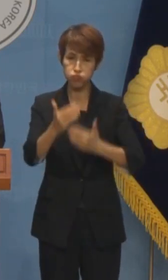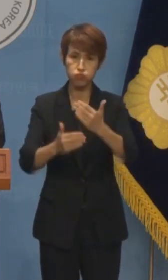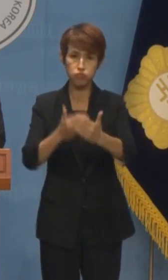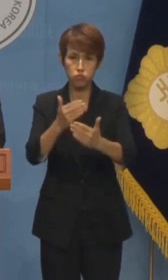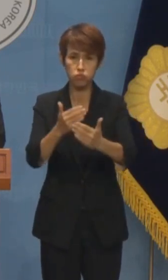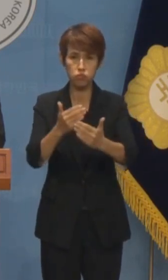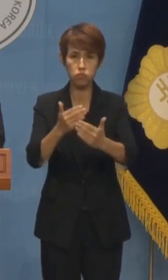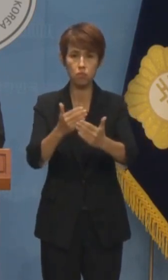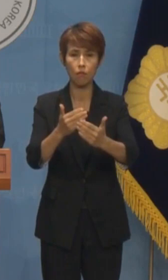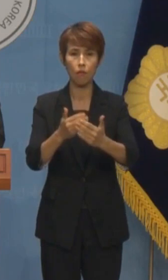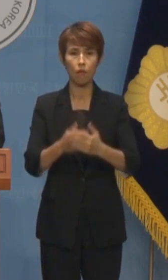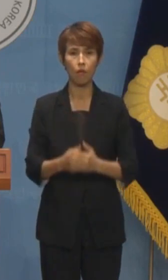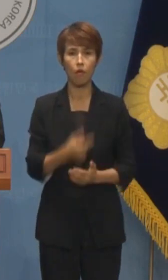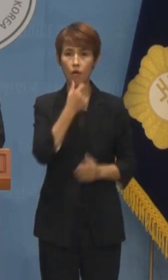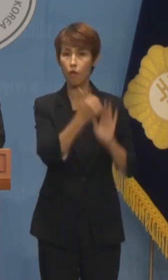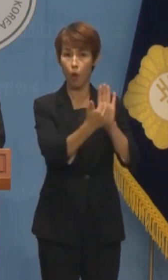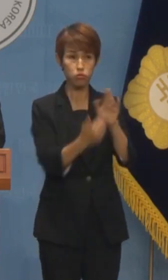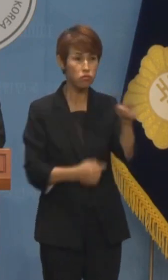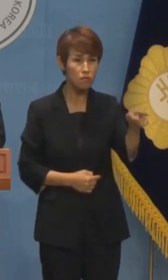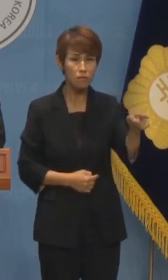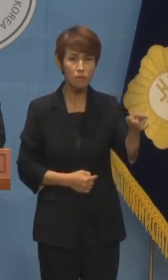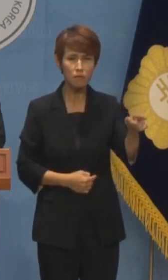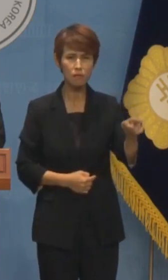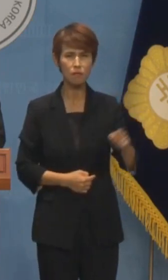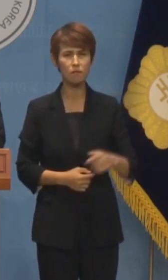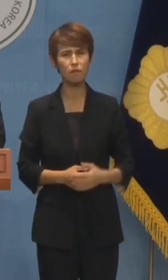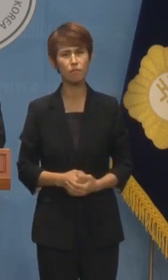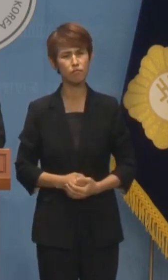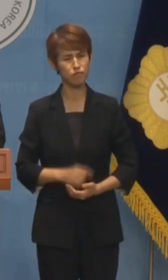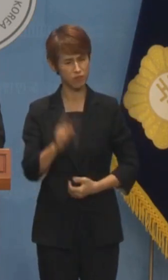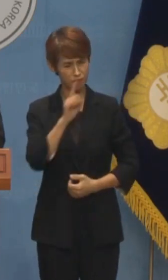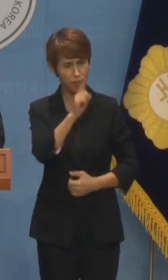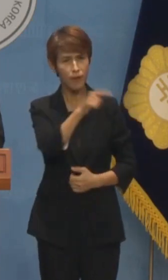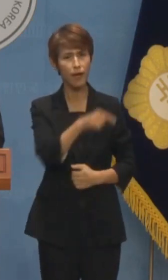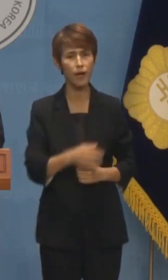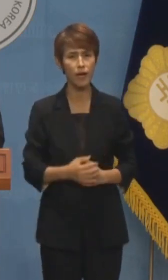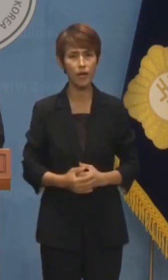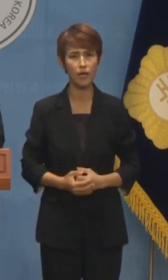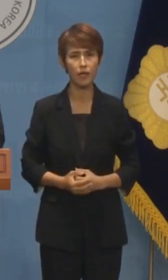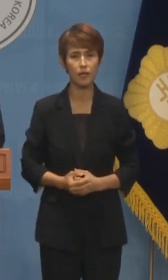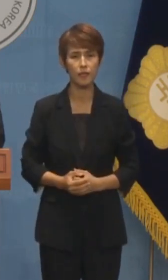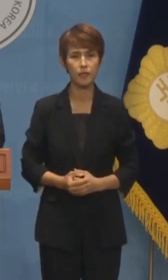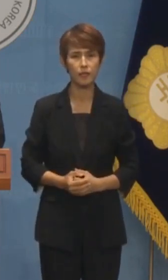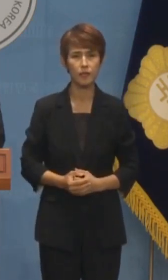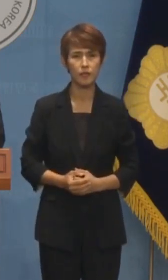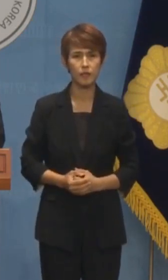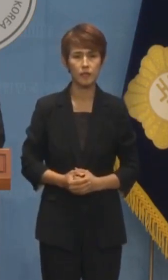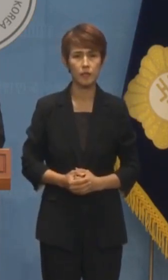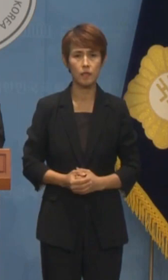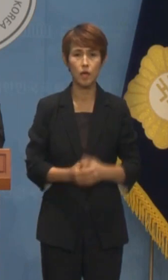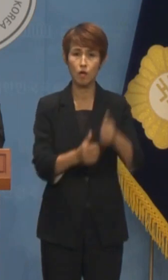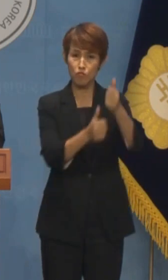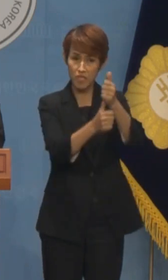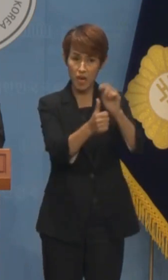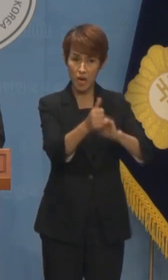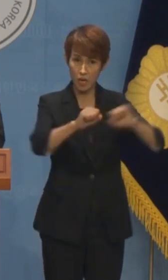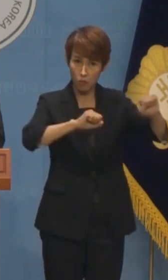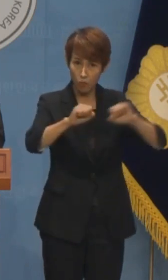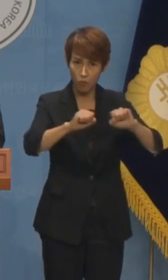절차를 이행하는 것을 거부한다는 것이 도대체 말이 됩니까? 주호영 부의장의